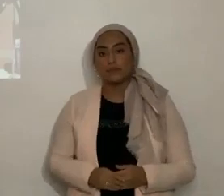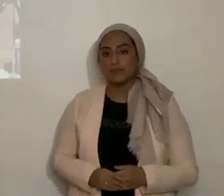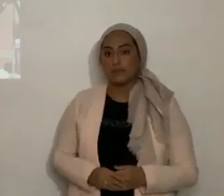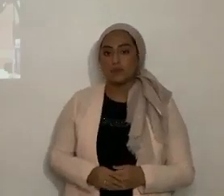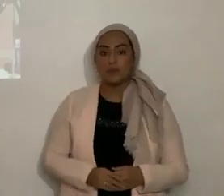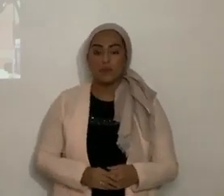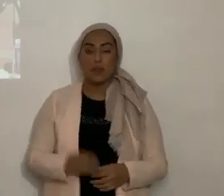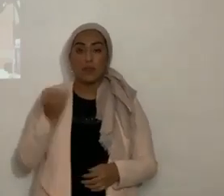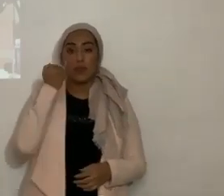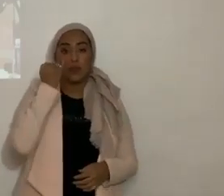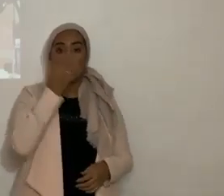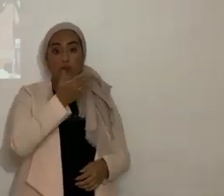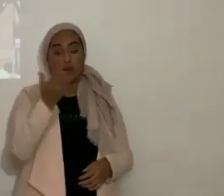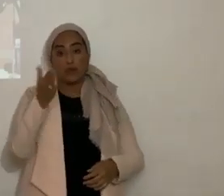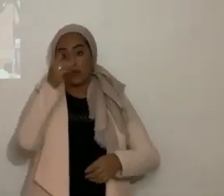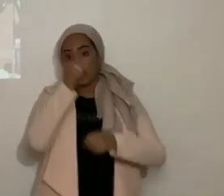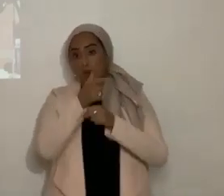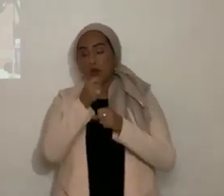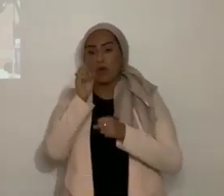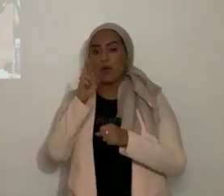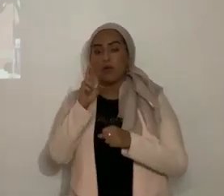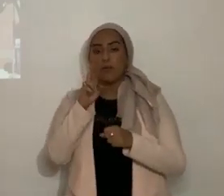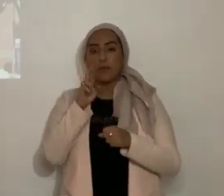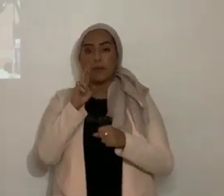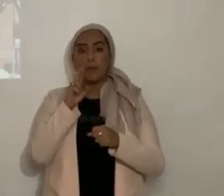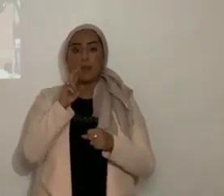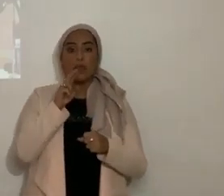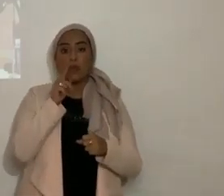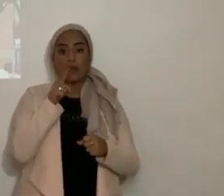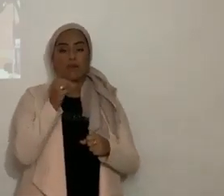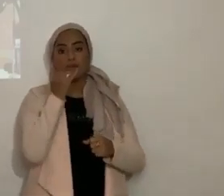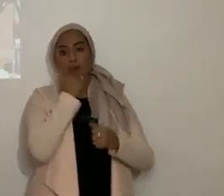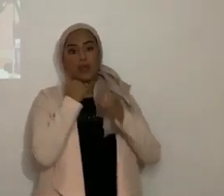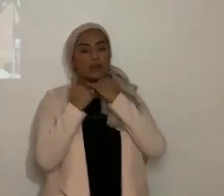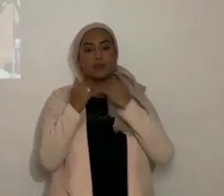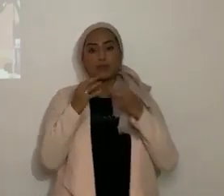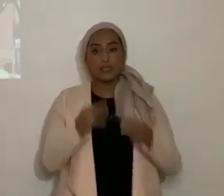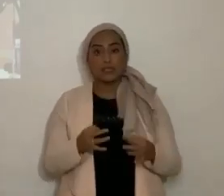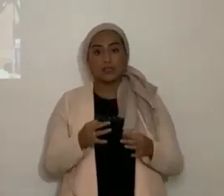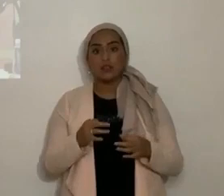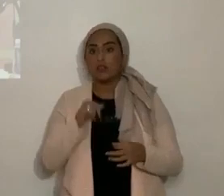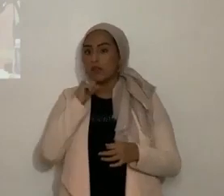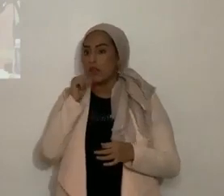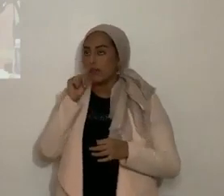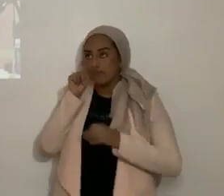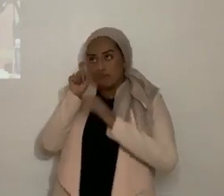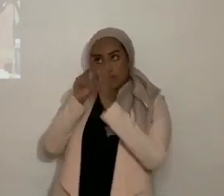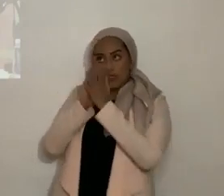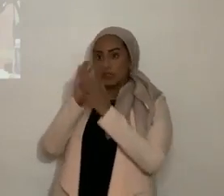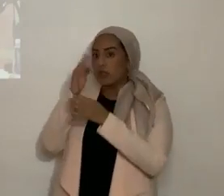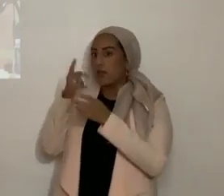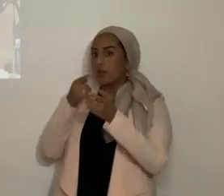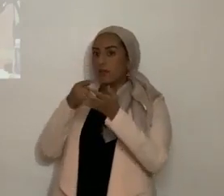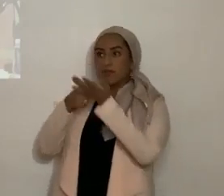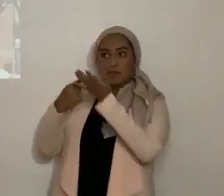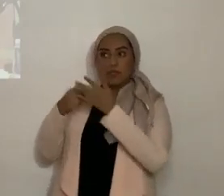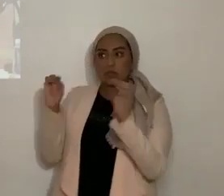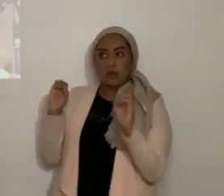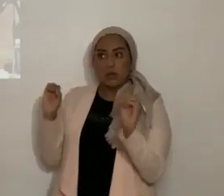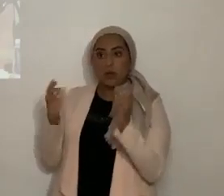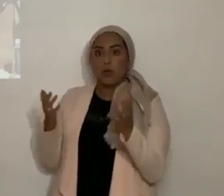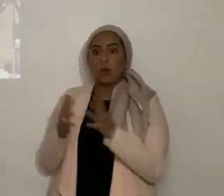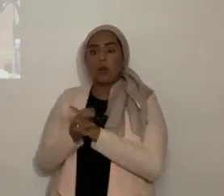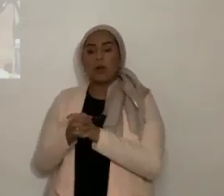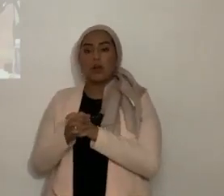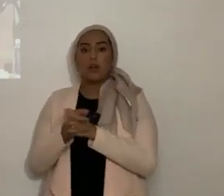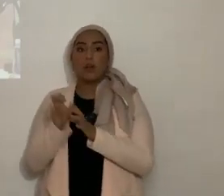tú, hermano, hermana o amigo que nos visitas, tomaste malas decisiones, no consultaste al Eterno, inclusive